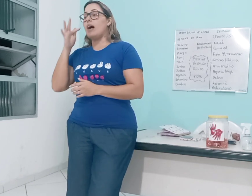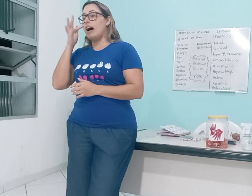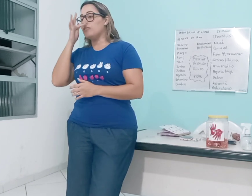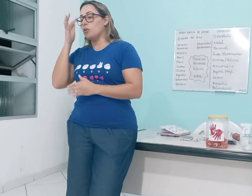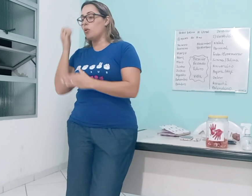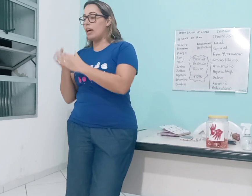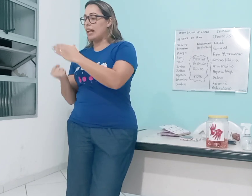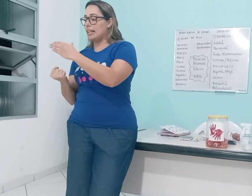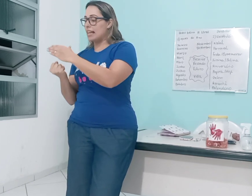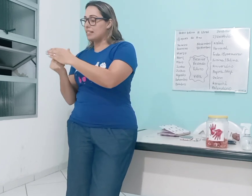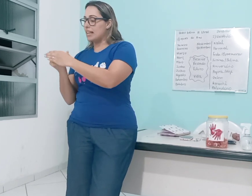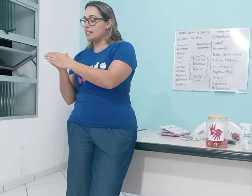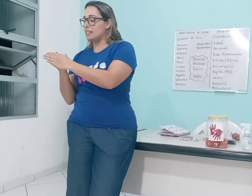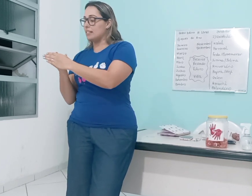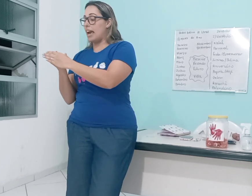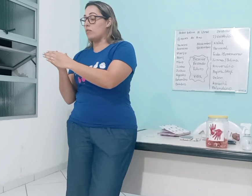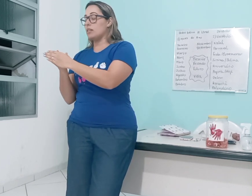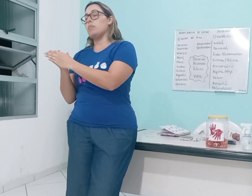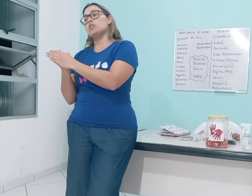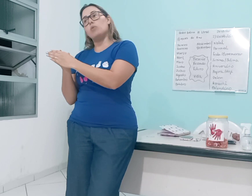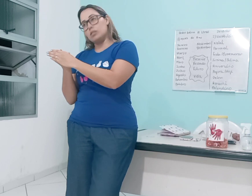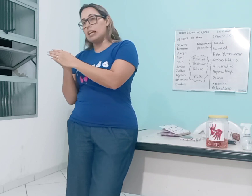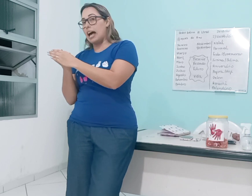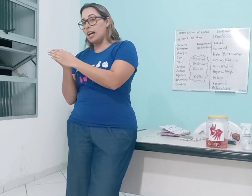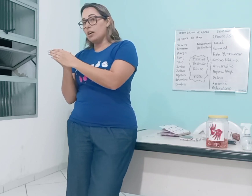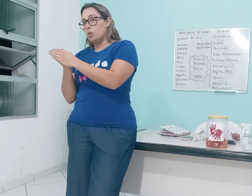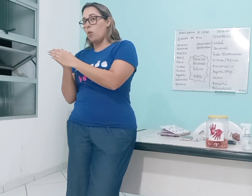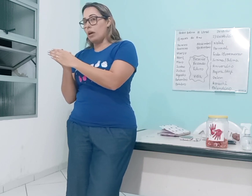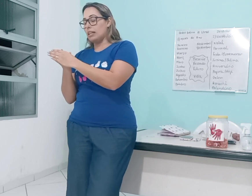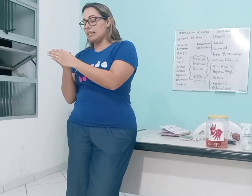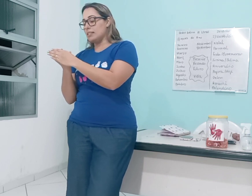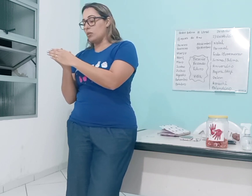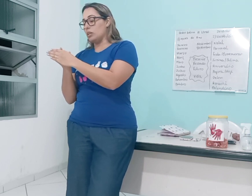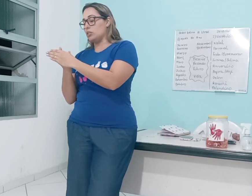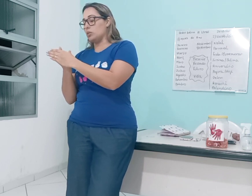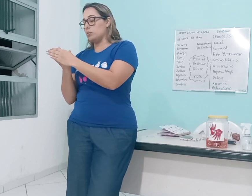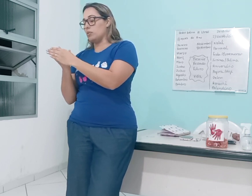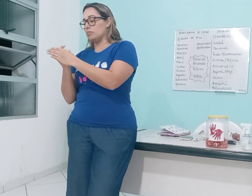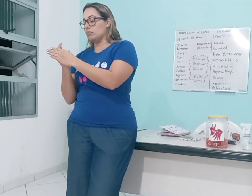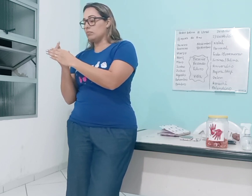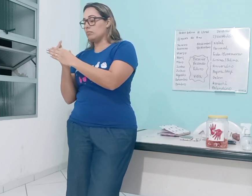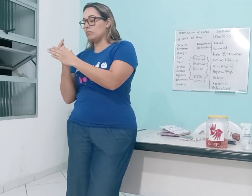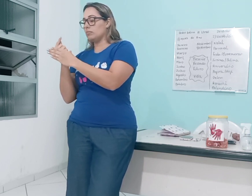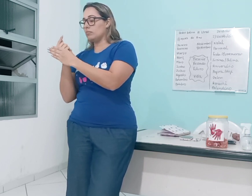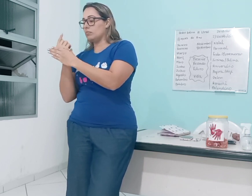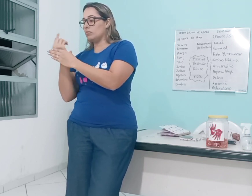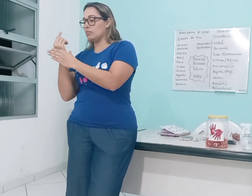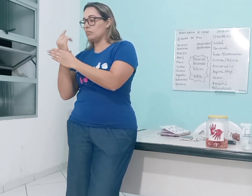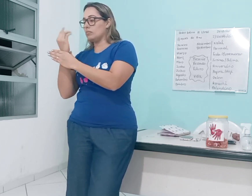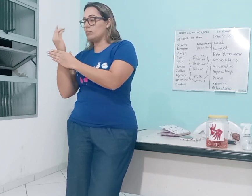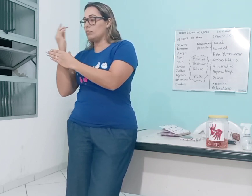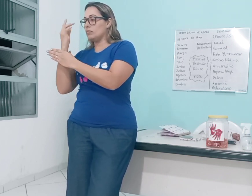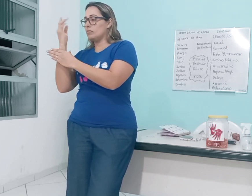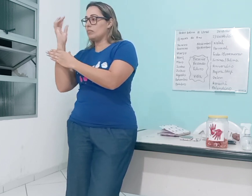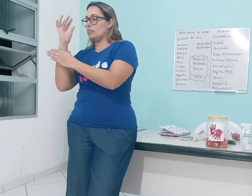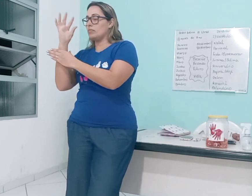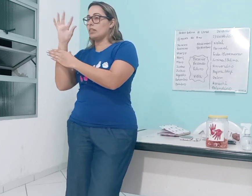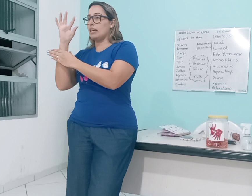a flor, ela nasce assim. Aí você pode mostrar como ela nasceu, né? Tipo, né? Aí